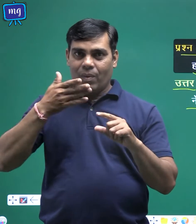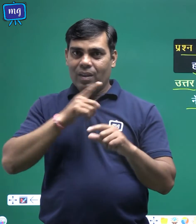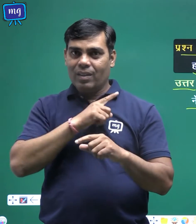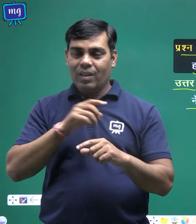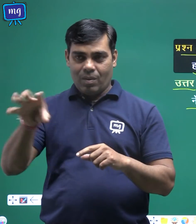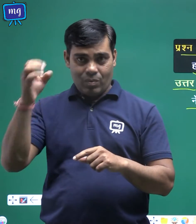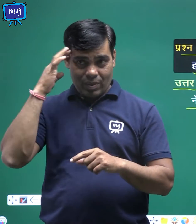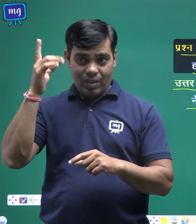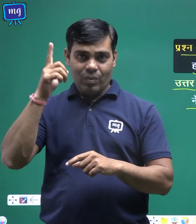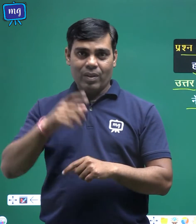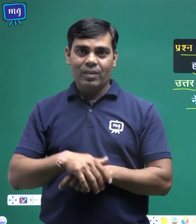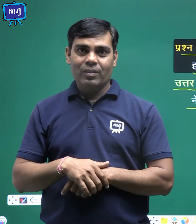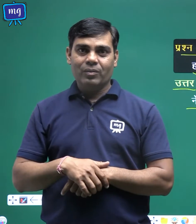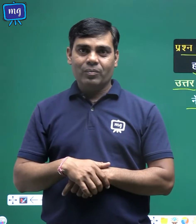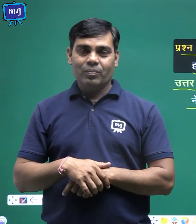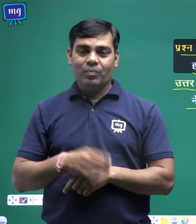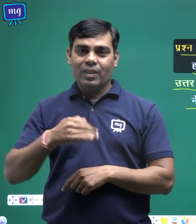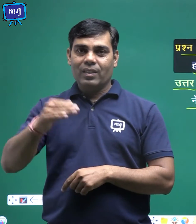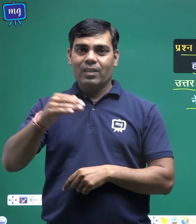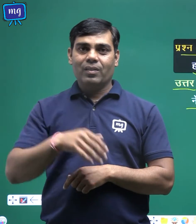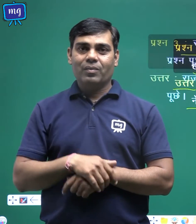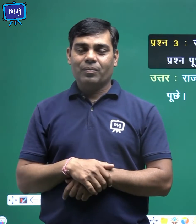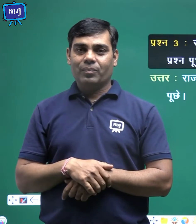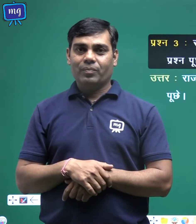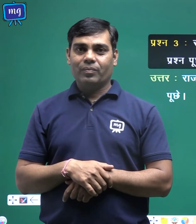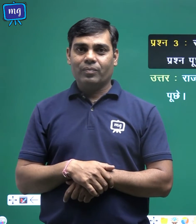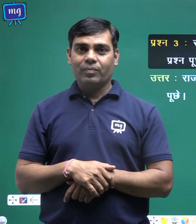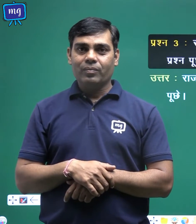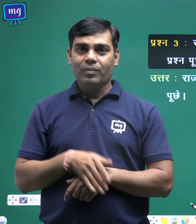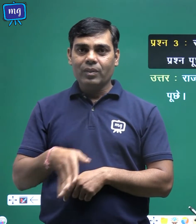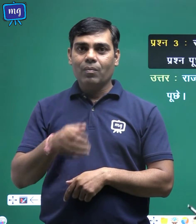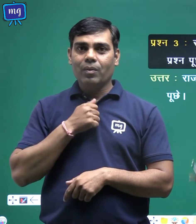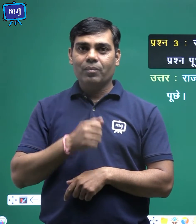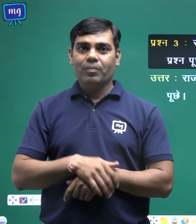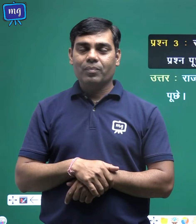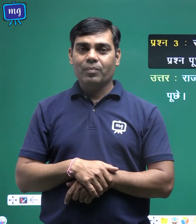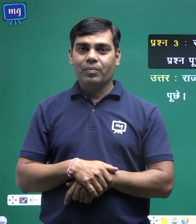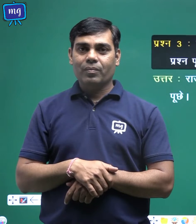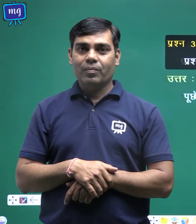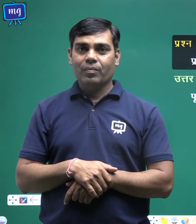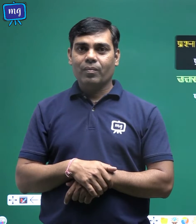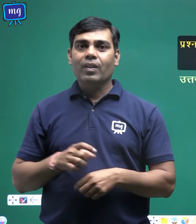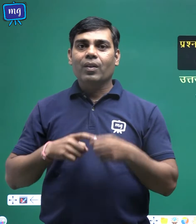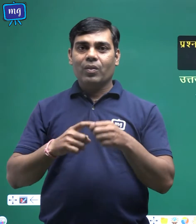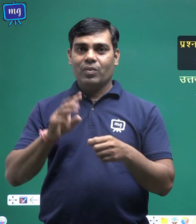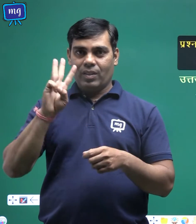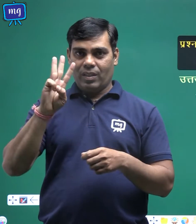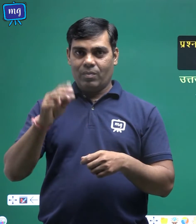आपको याद होगा। आगे चलें। अब हम प्रश्न 3